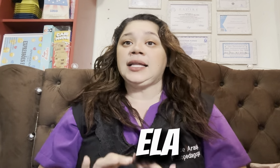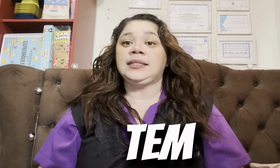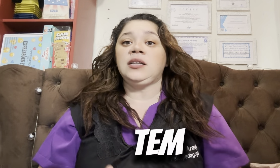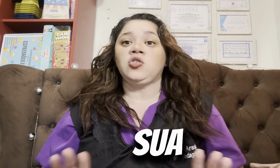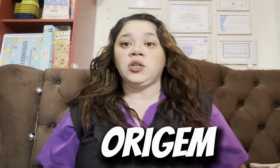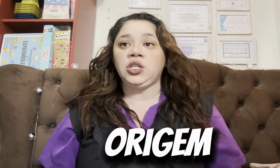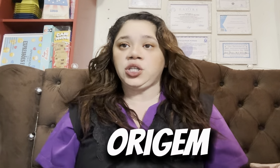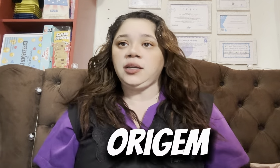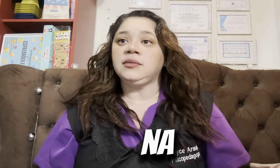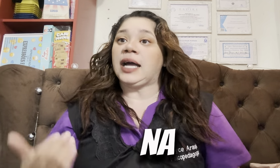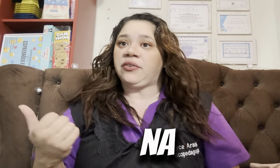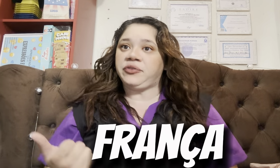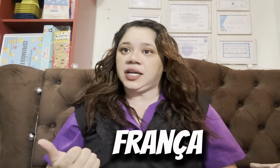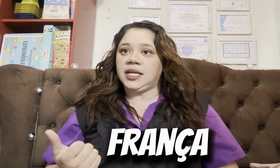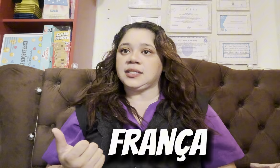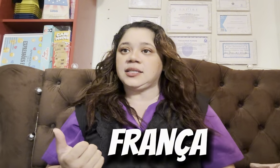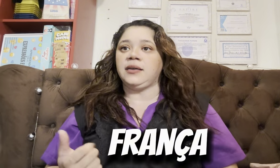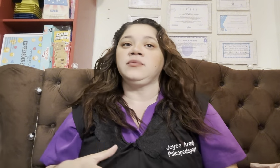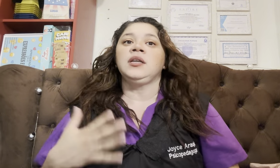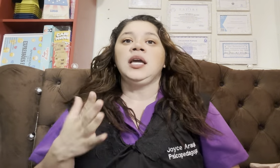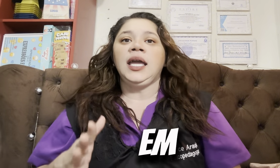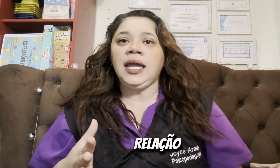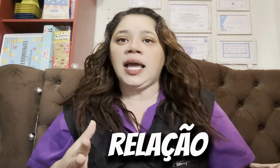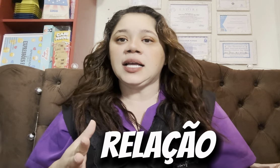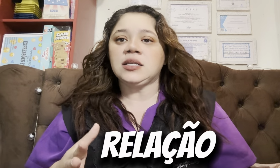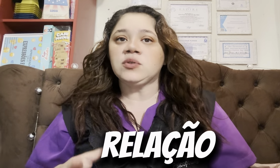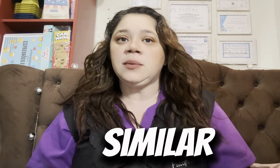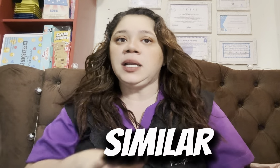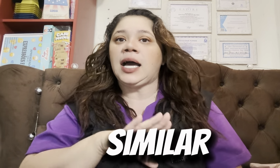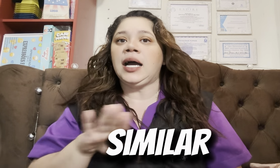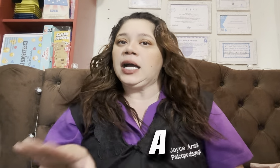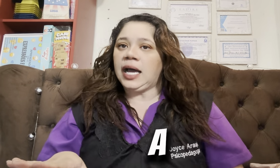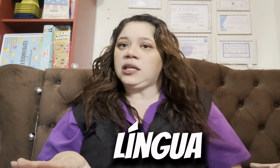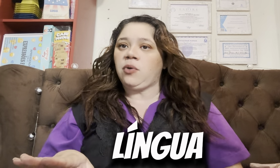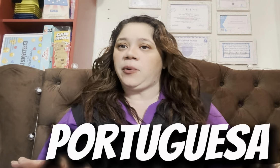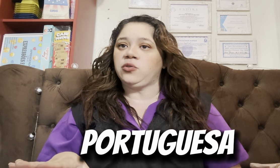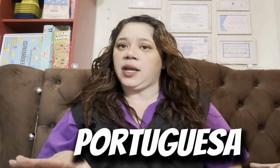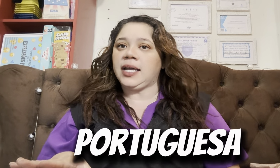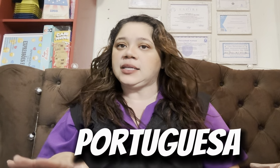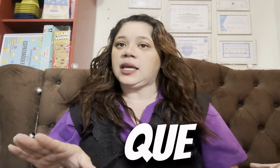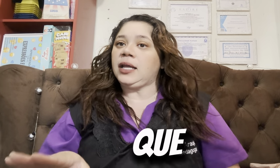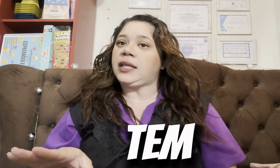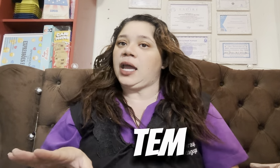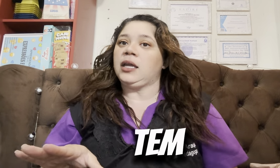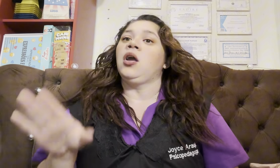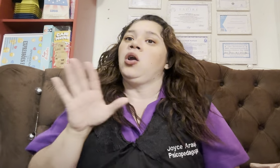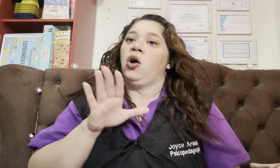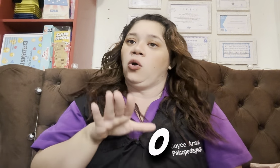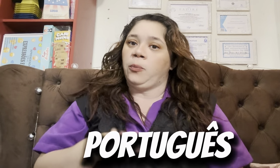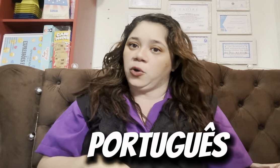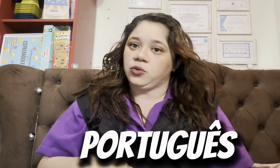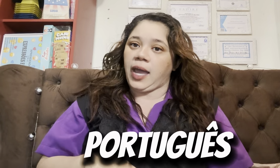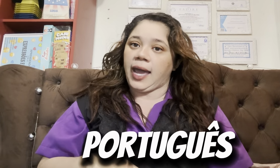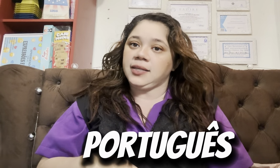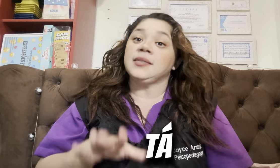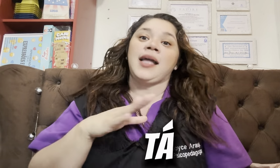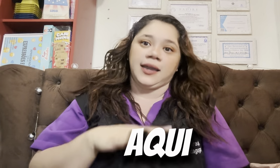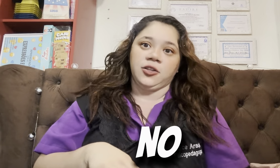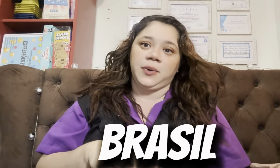tem sua origem na França, em relação similar à língua portuguesa, que tem o português daqui do Brasil